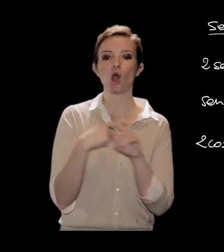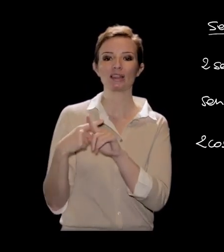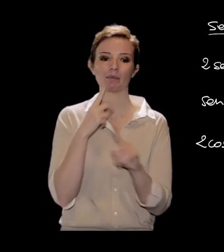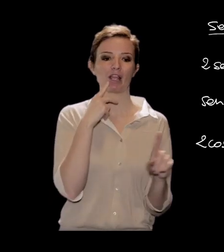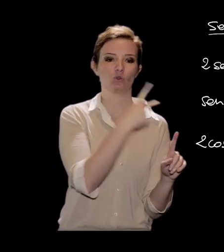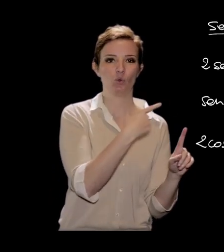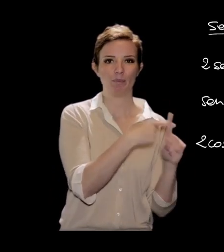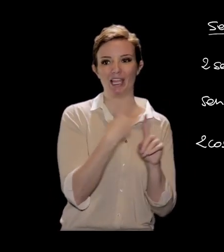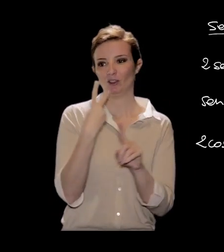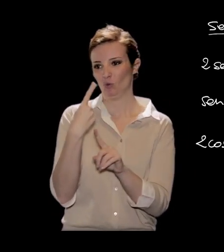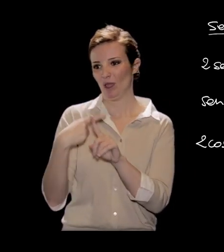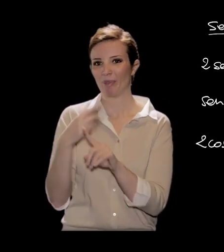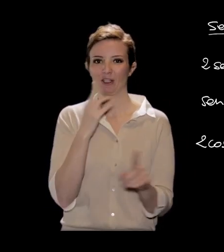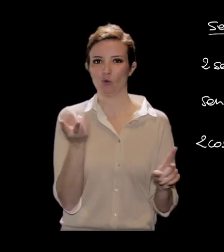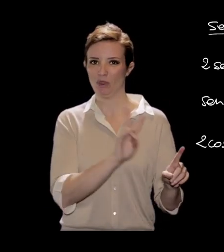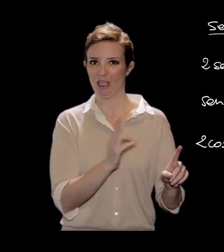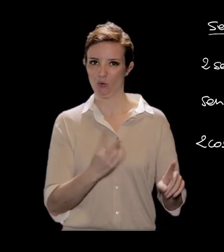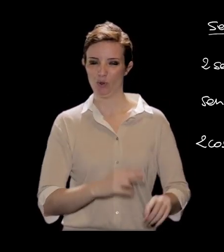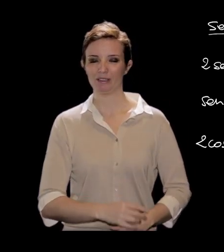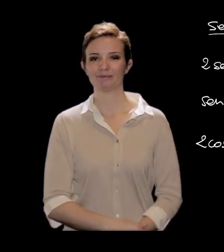membro dell'equazione.